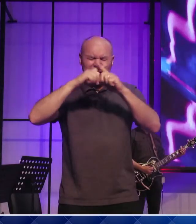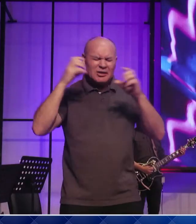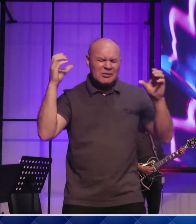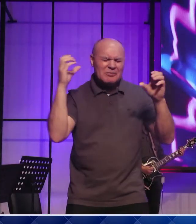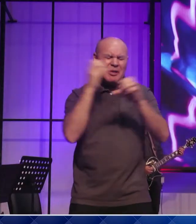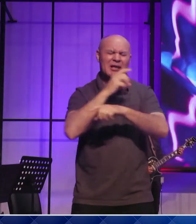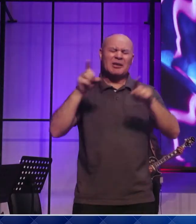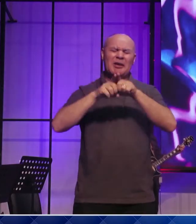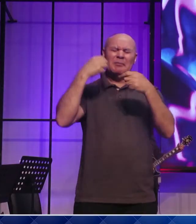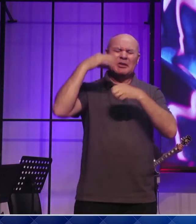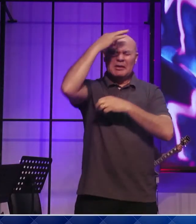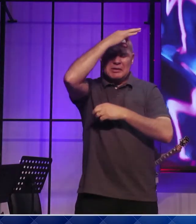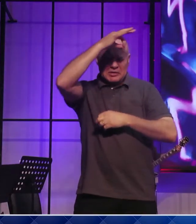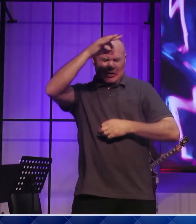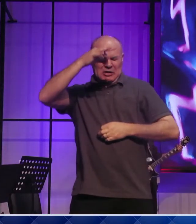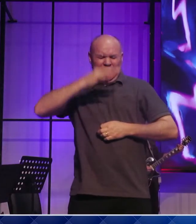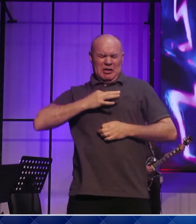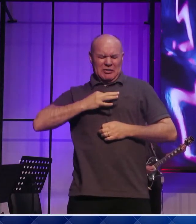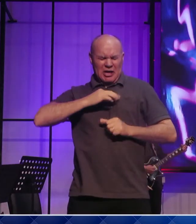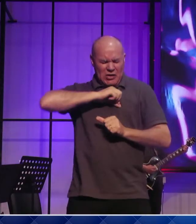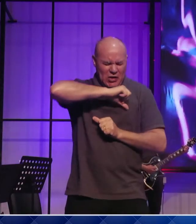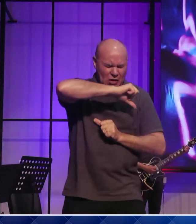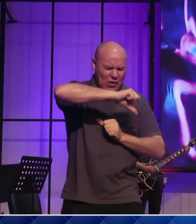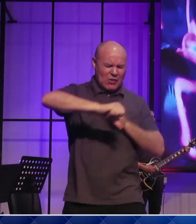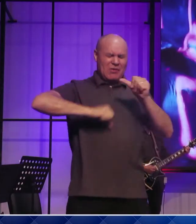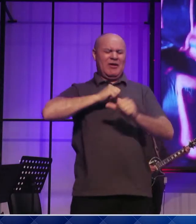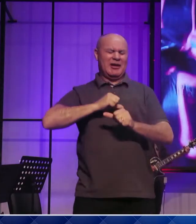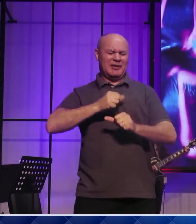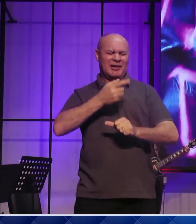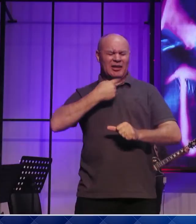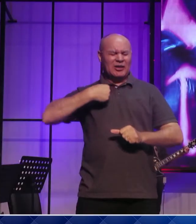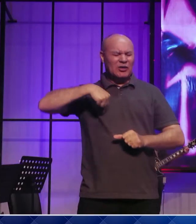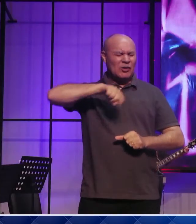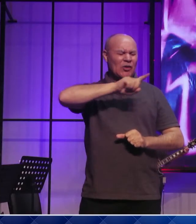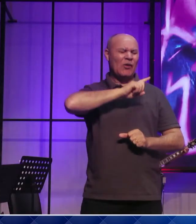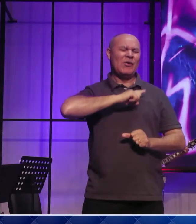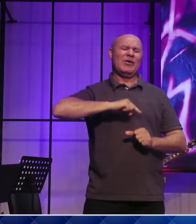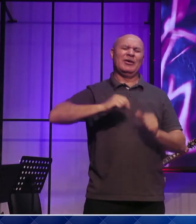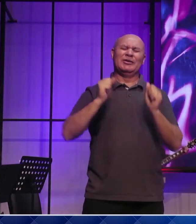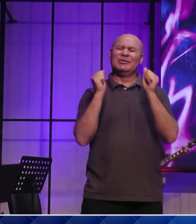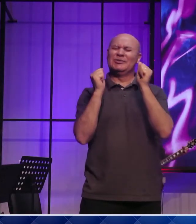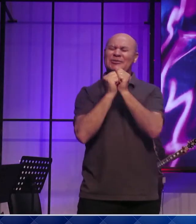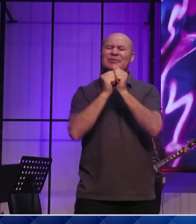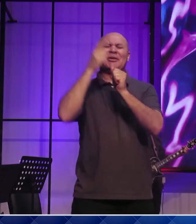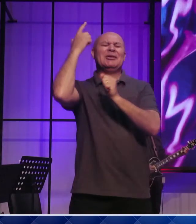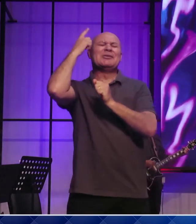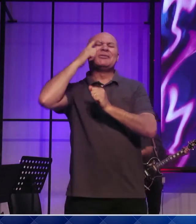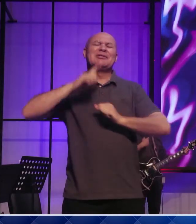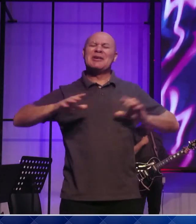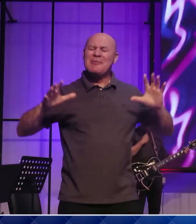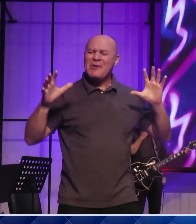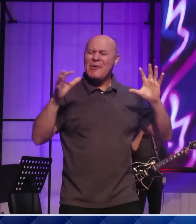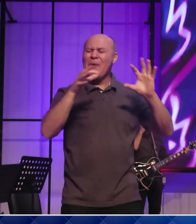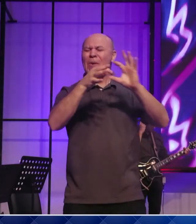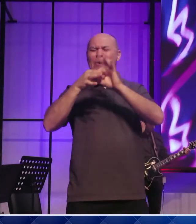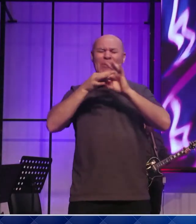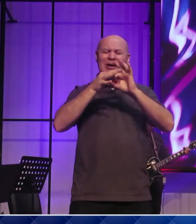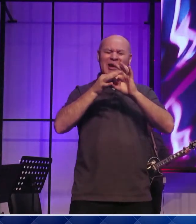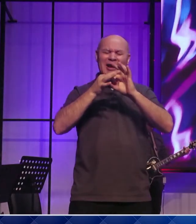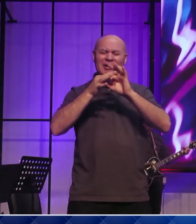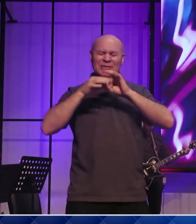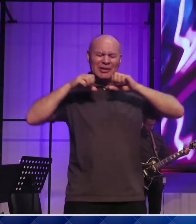ao outro. E nós queremos andar e estar unido como igreja em Canoas, como igreja